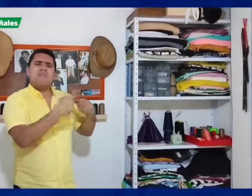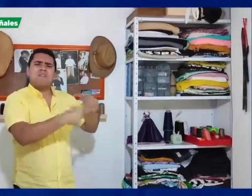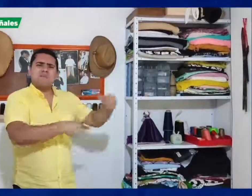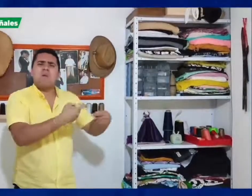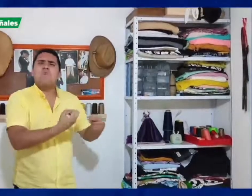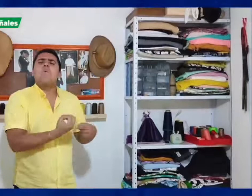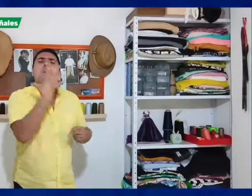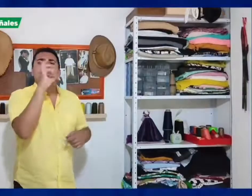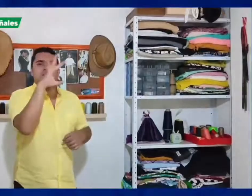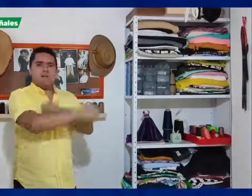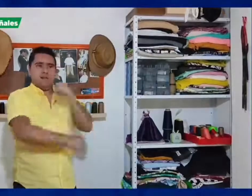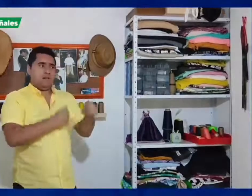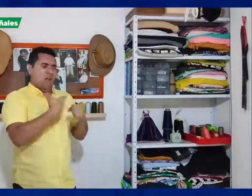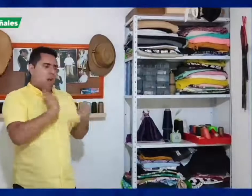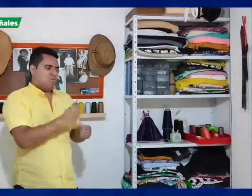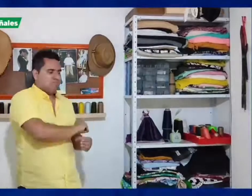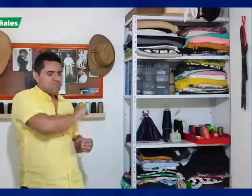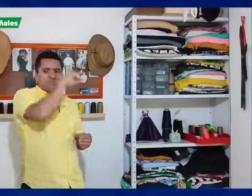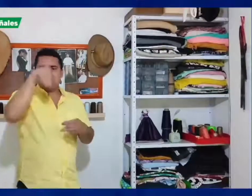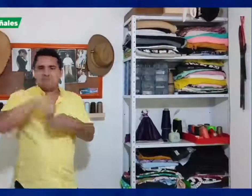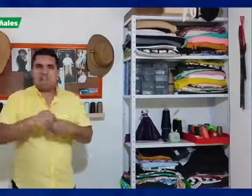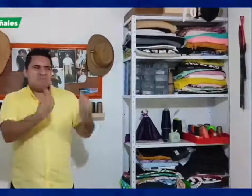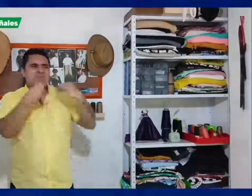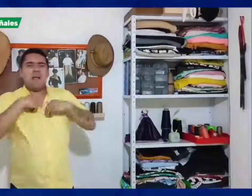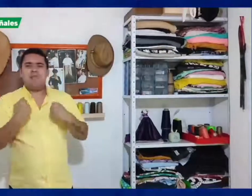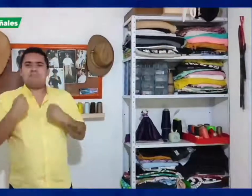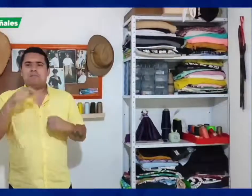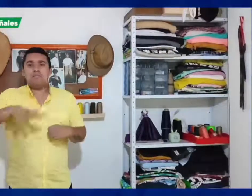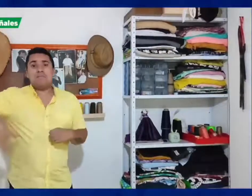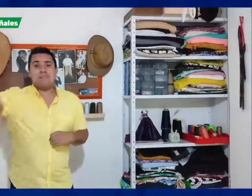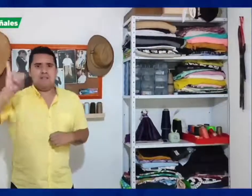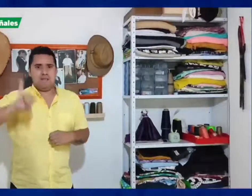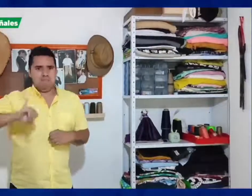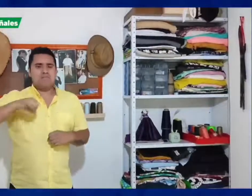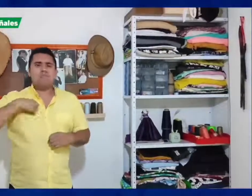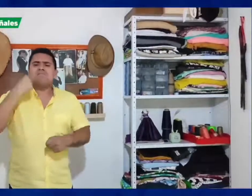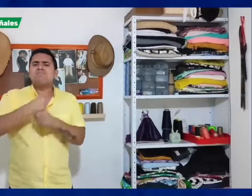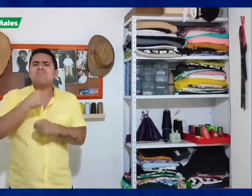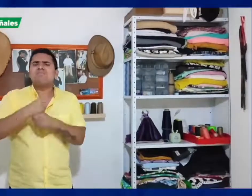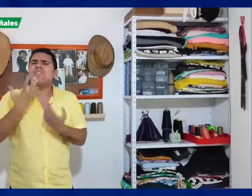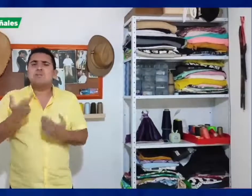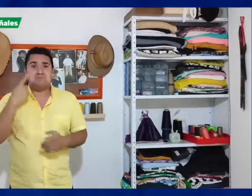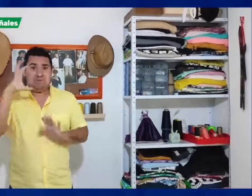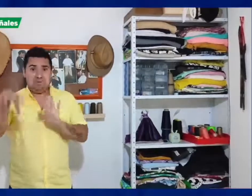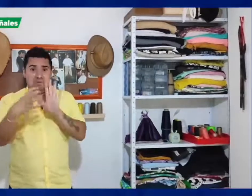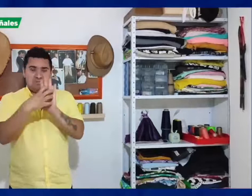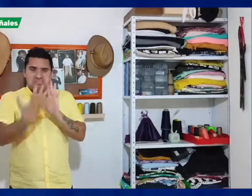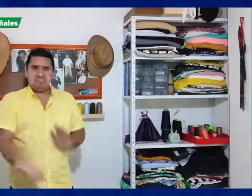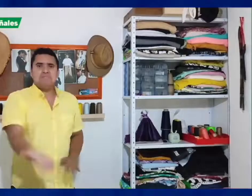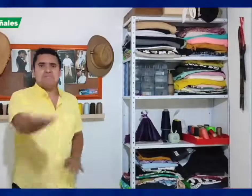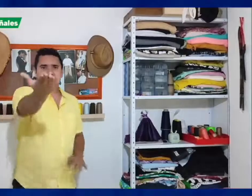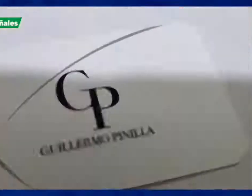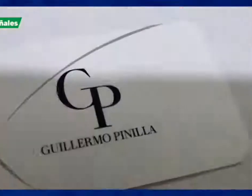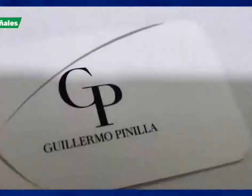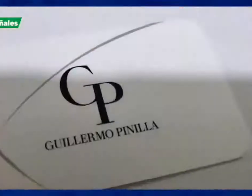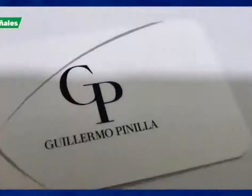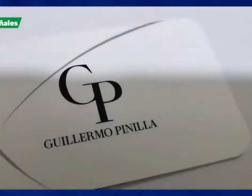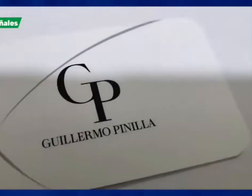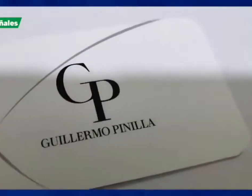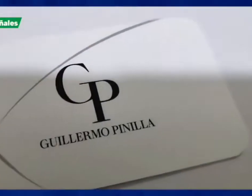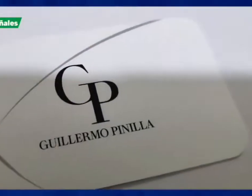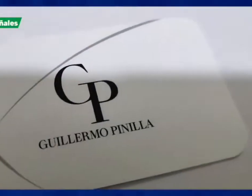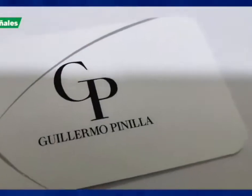familiar de la cual me he nutrido durante 15 años y ahora decidió vivir en ibagué independizarme y desarrollar mi marca